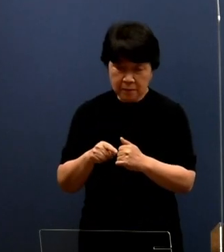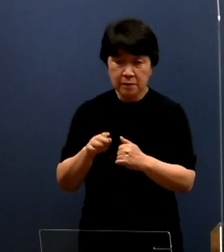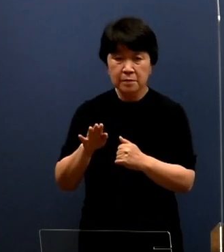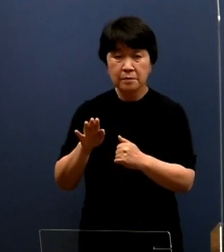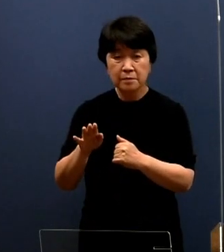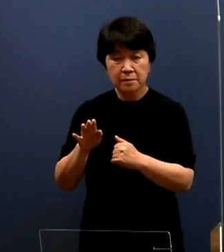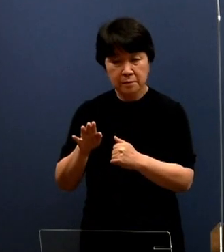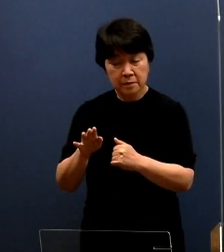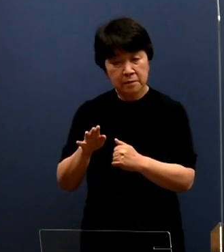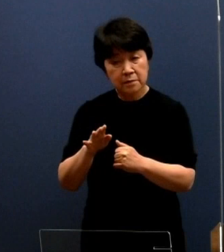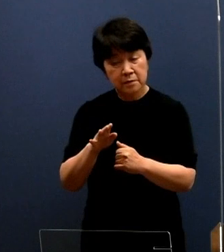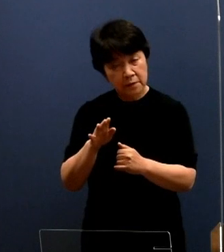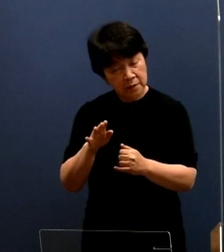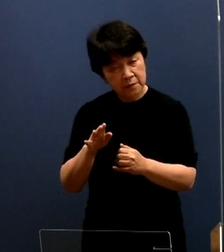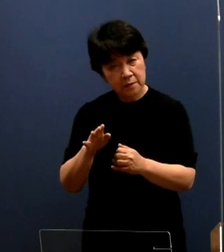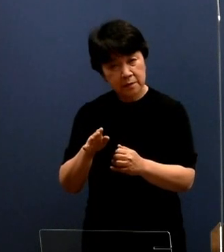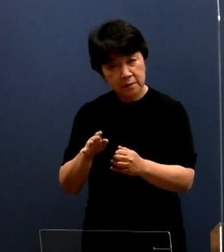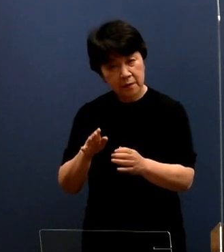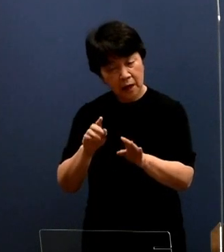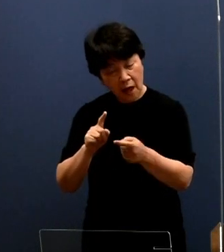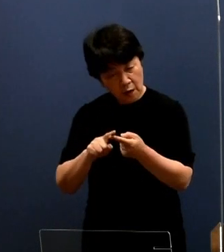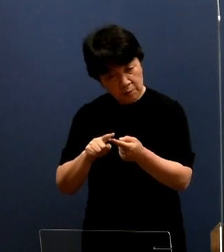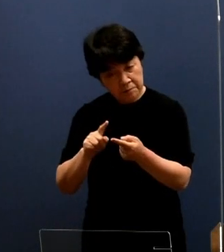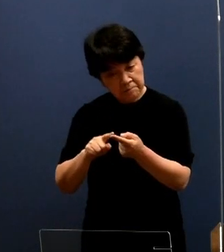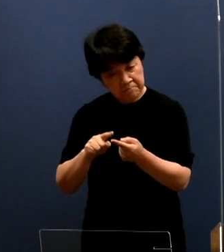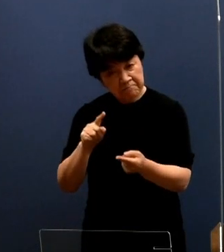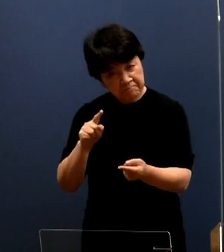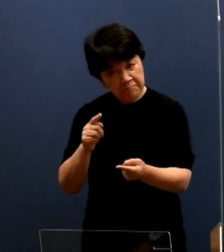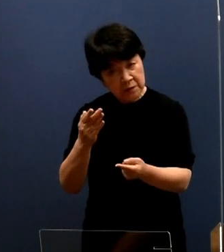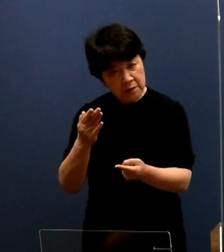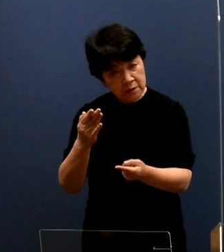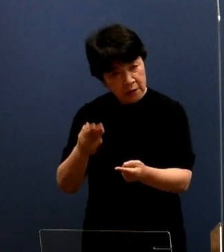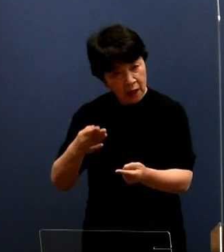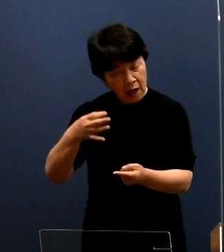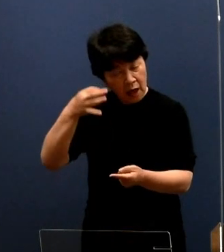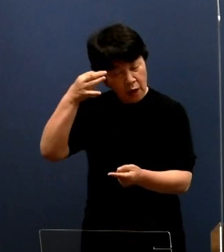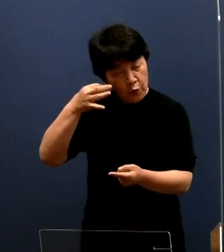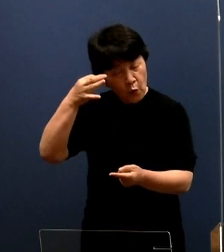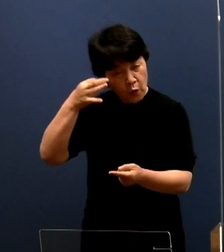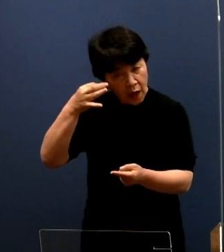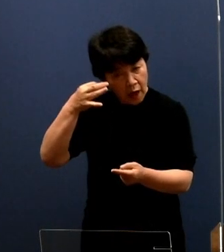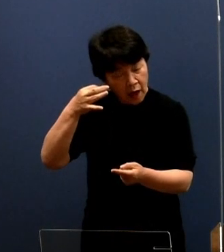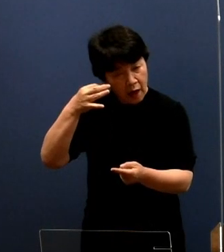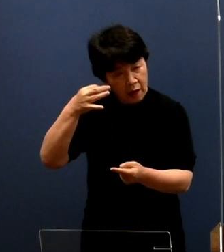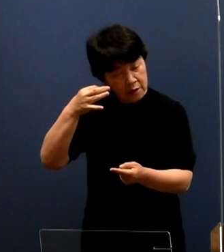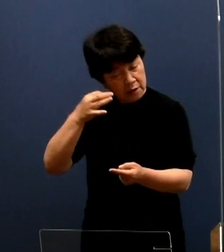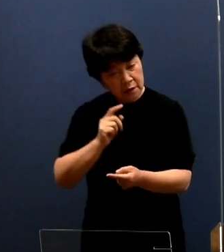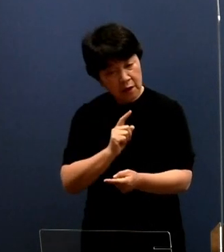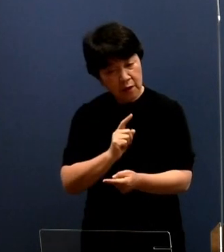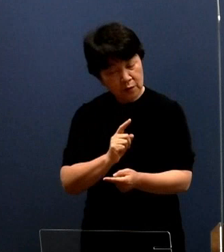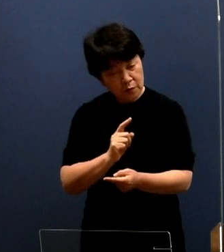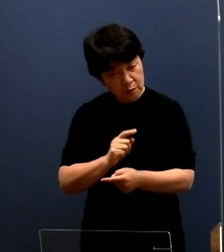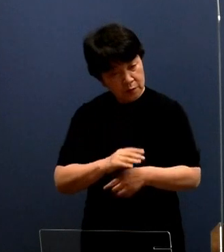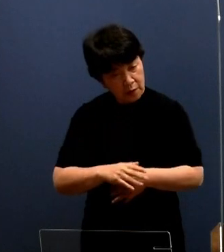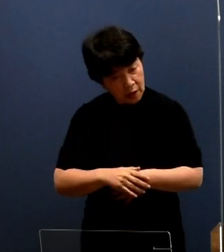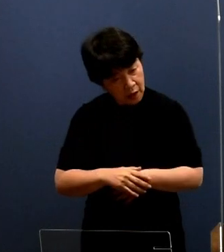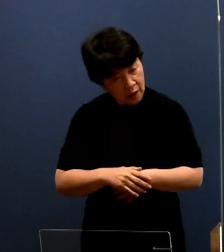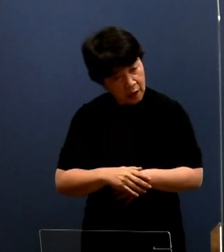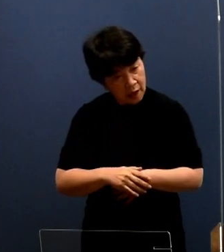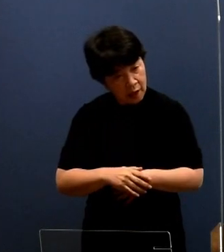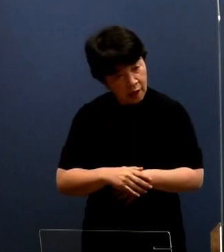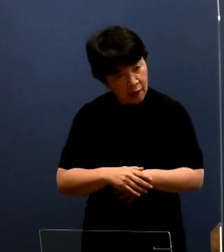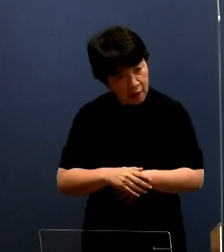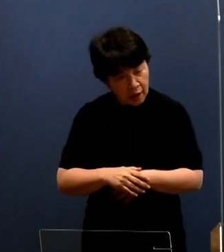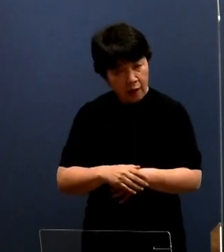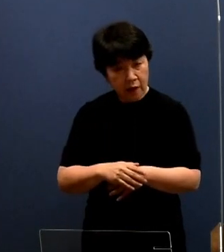になりますよね。だから評価が確定しないとかっていったら、まあ、政治をや